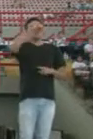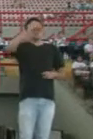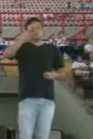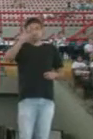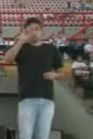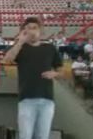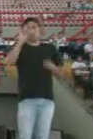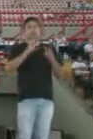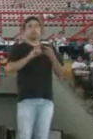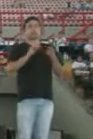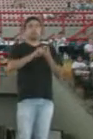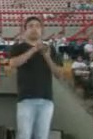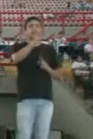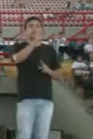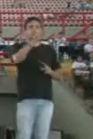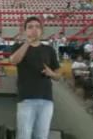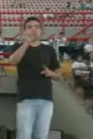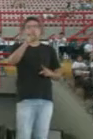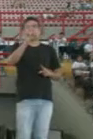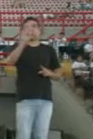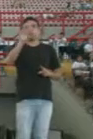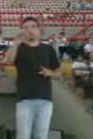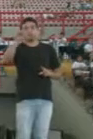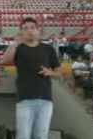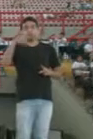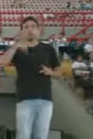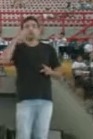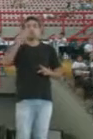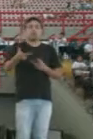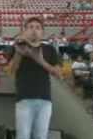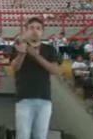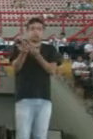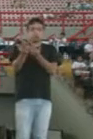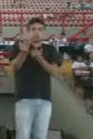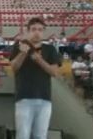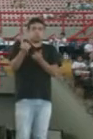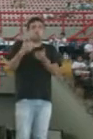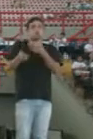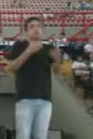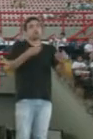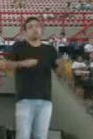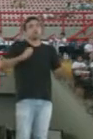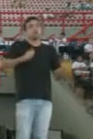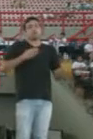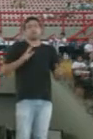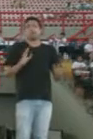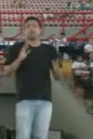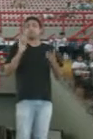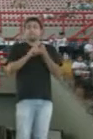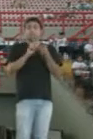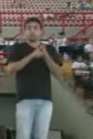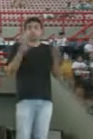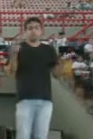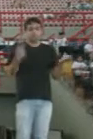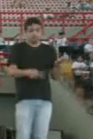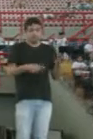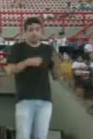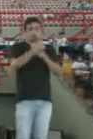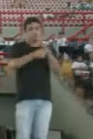80, Legião Urbana, que é a banda que fala dos jovens em qualquer momento. Neste